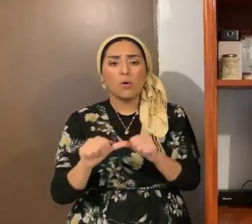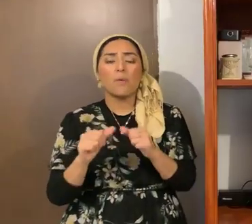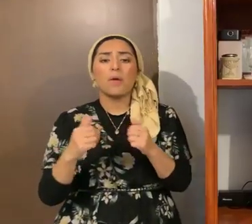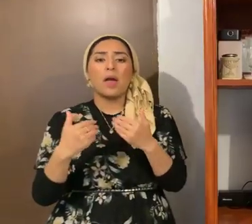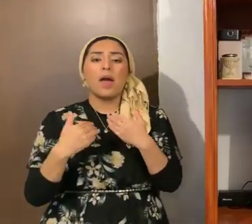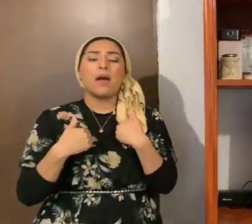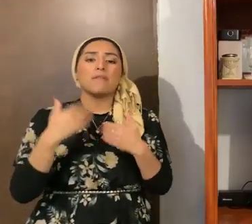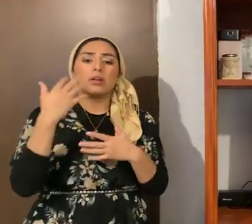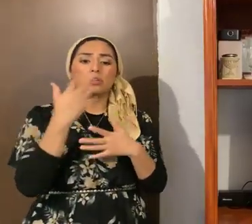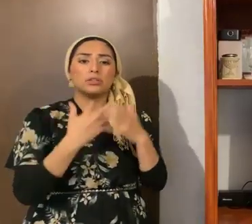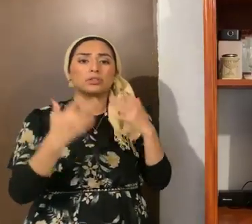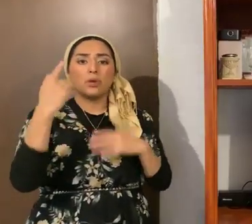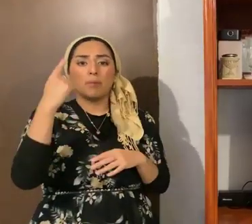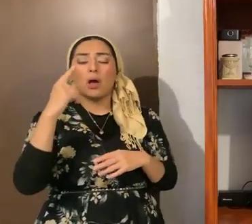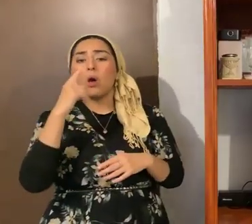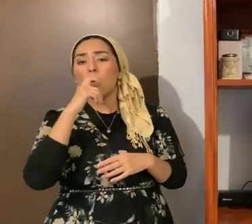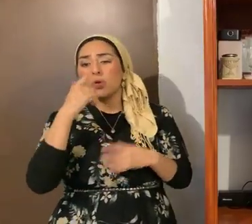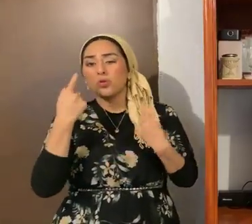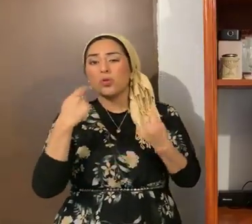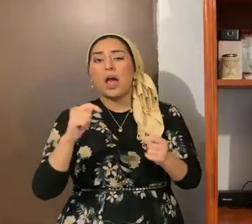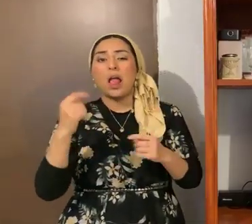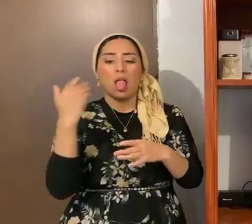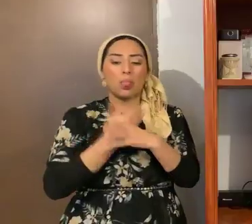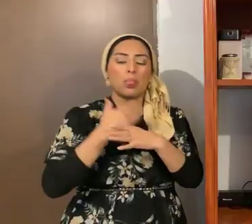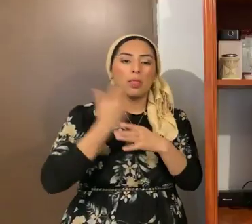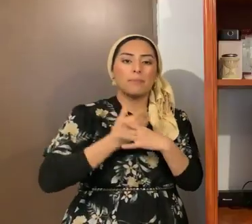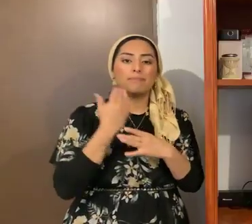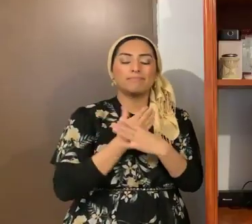alguien que empieza una instigación.